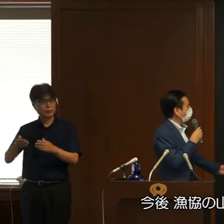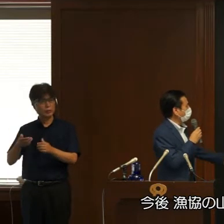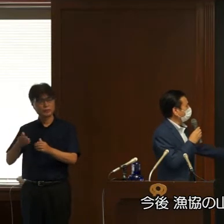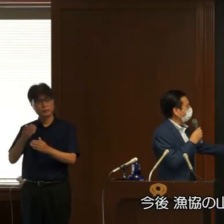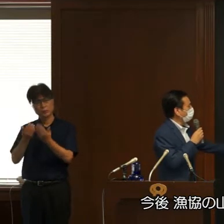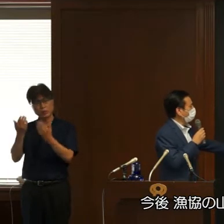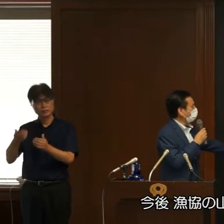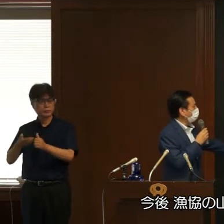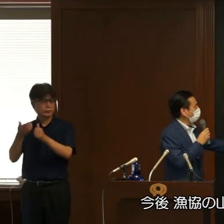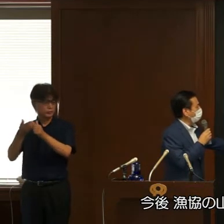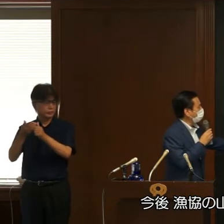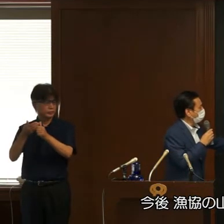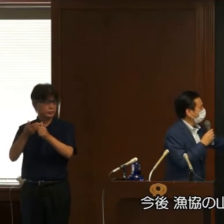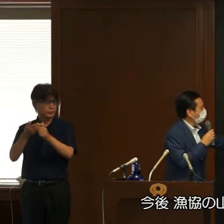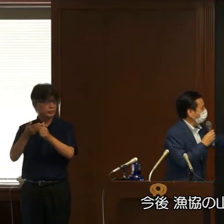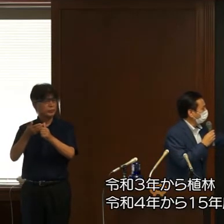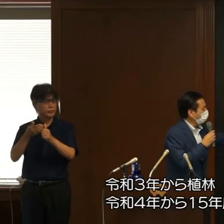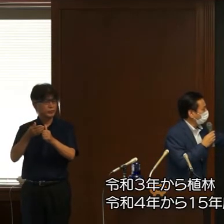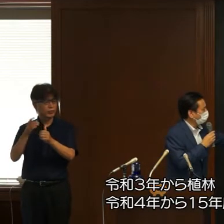行って、